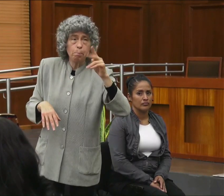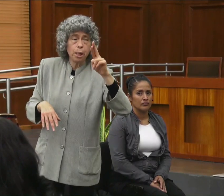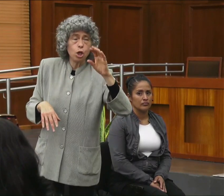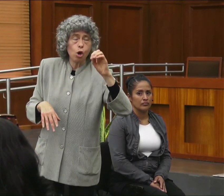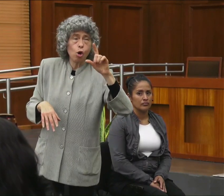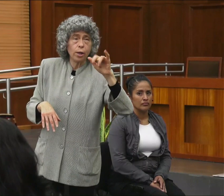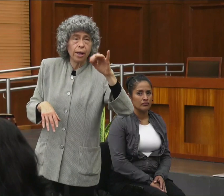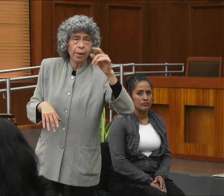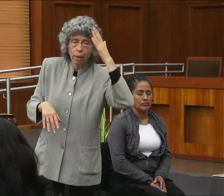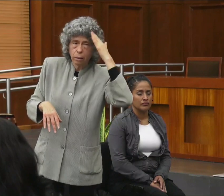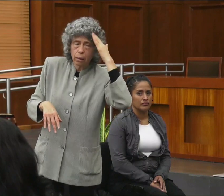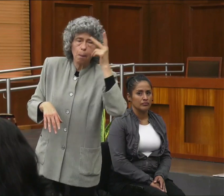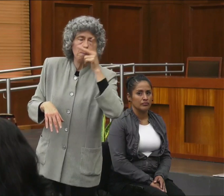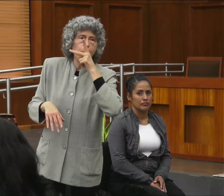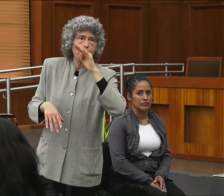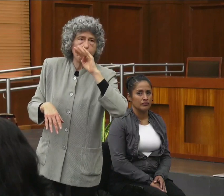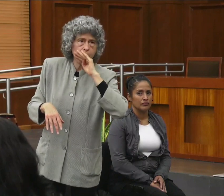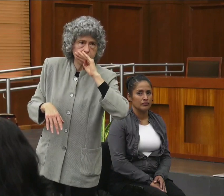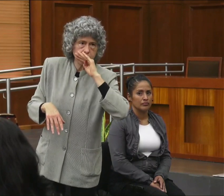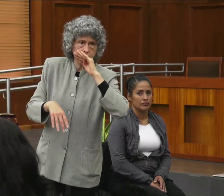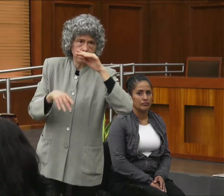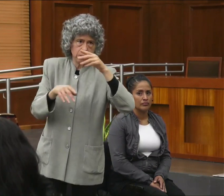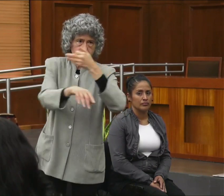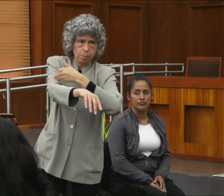lenguaje de manera bilingüe.